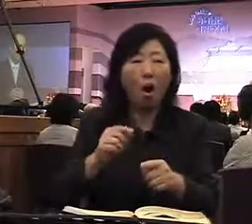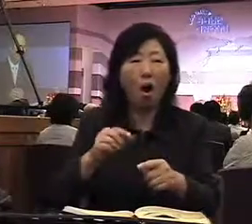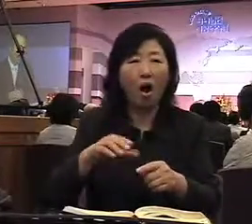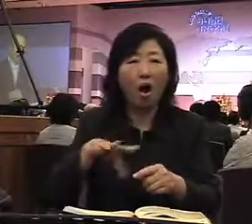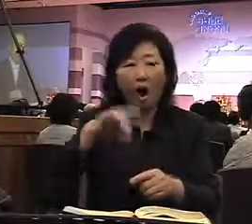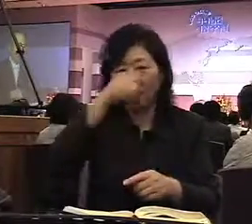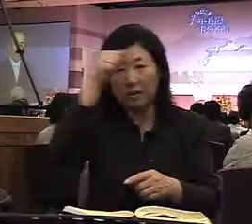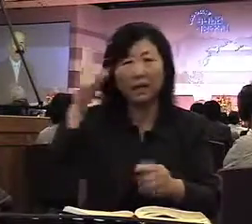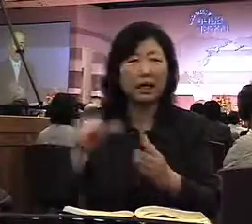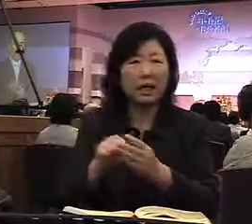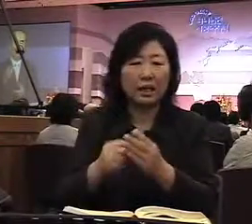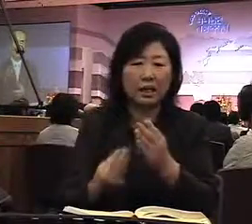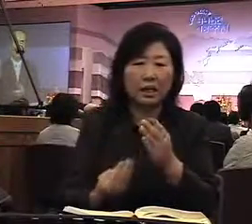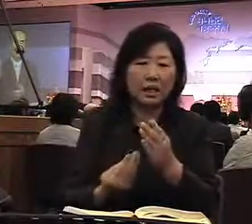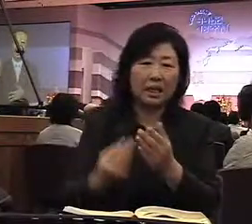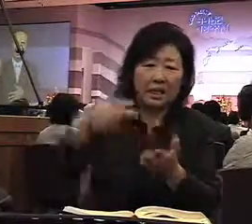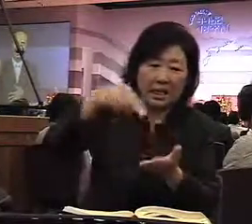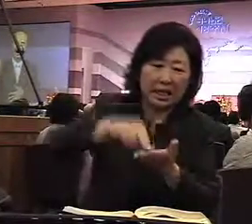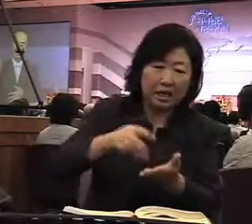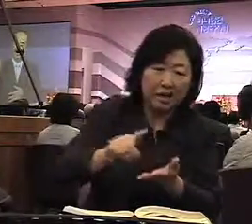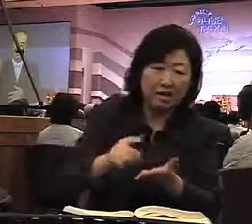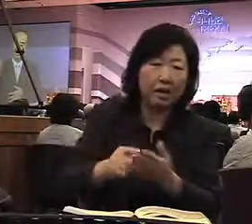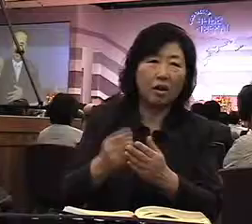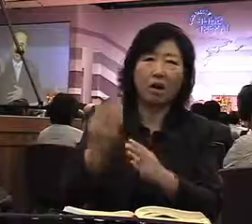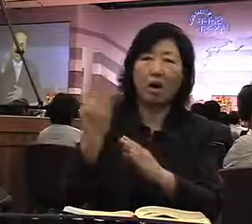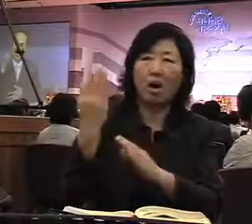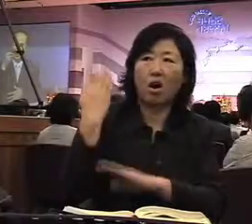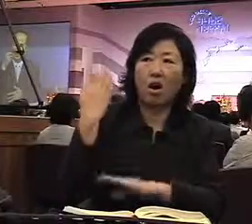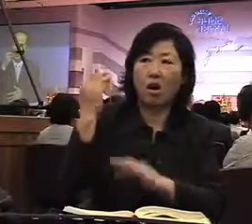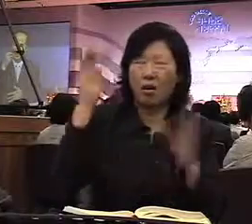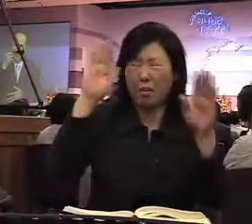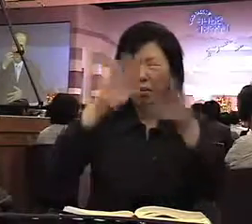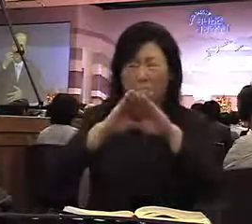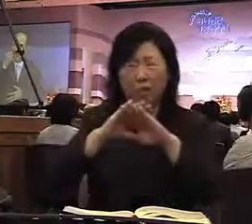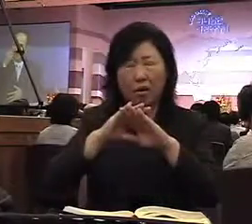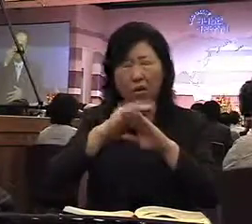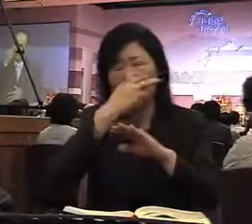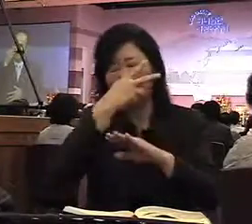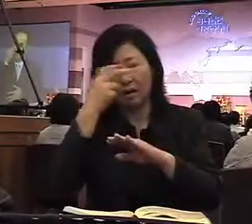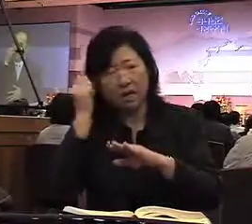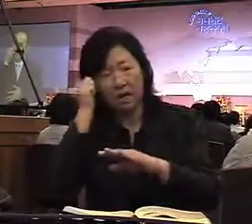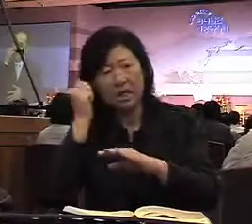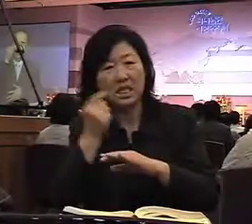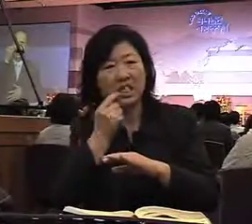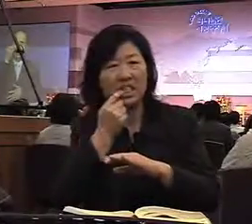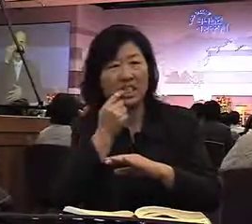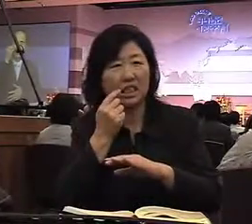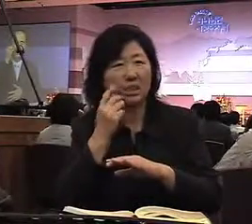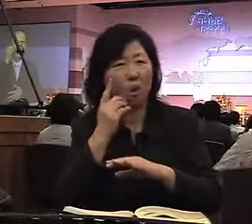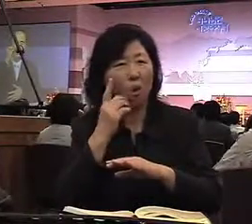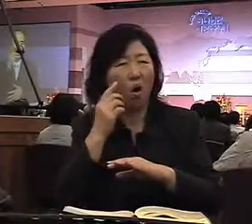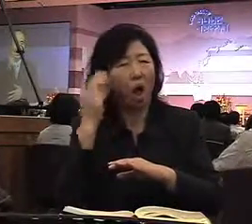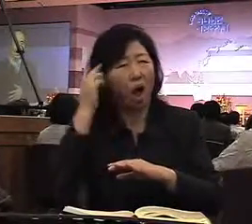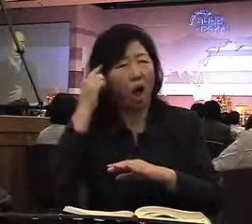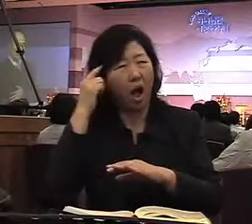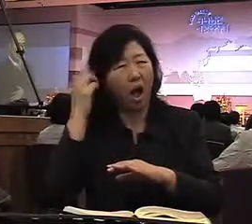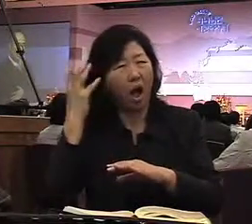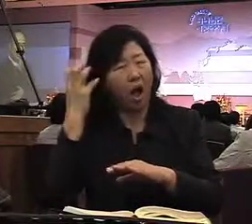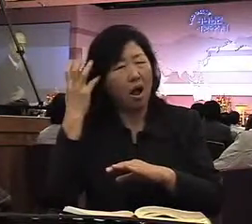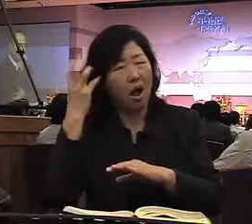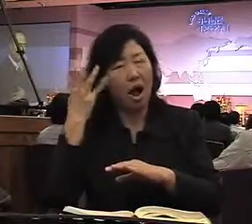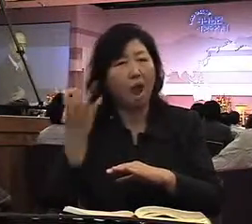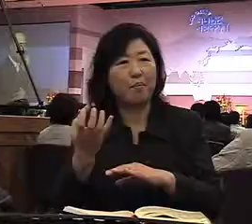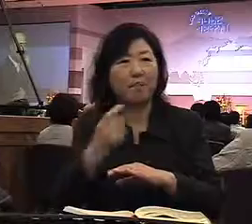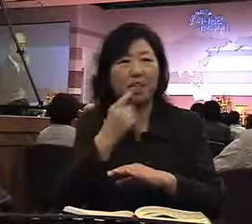참 싱거웠습니다. 전날 밤에 잠을 자는데 갑자기 치통이 와서 너무 아파가지고 잠을 못 자서